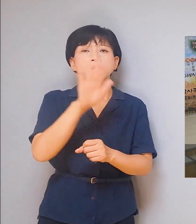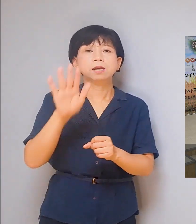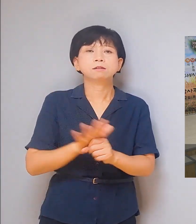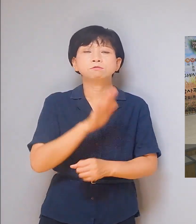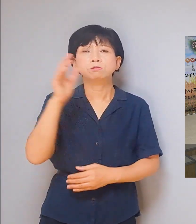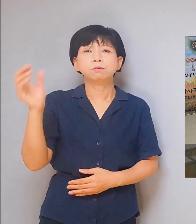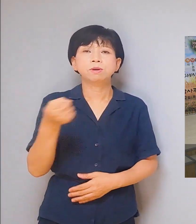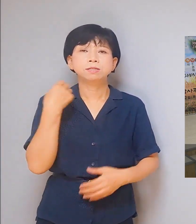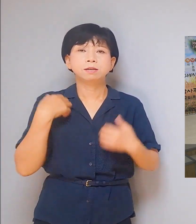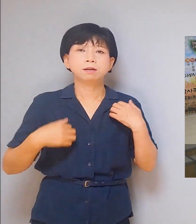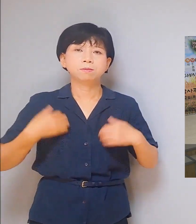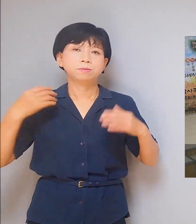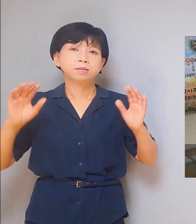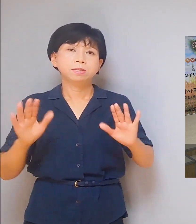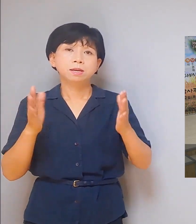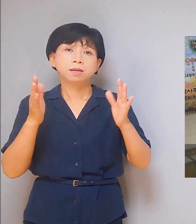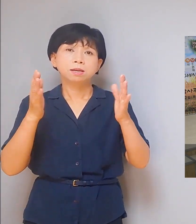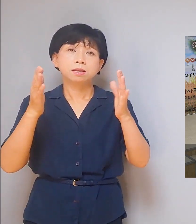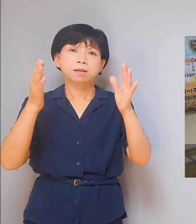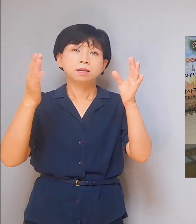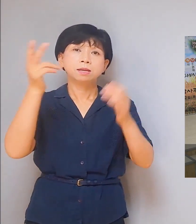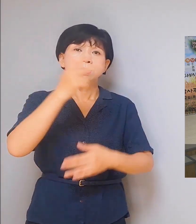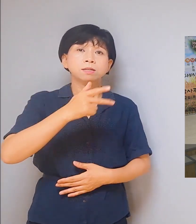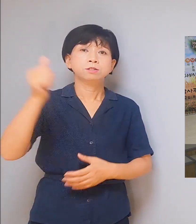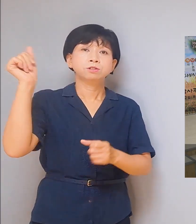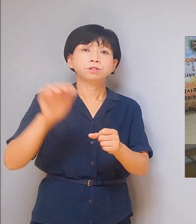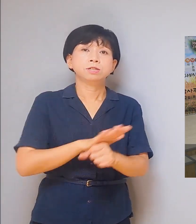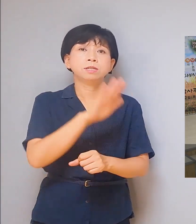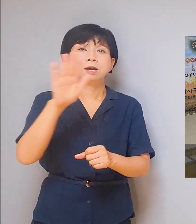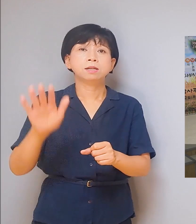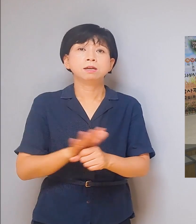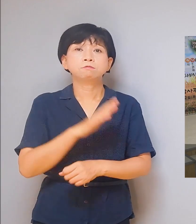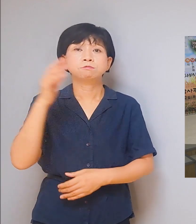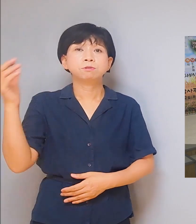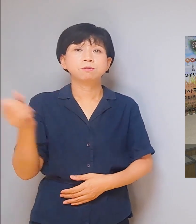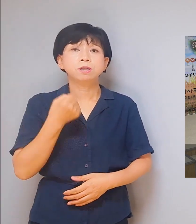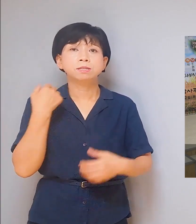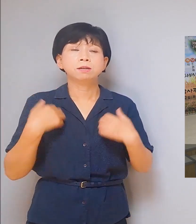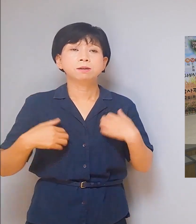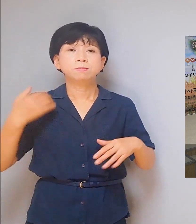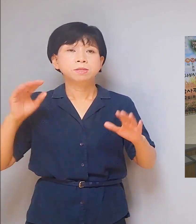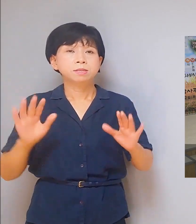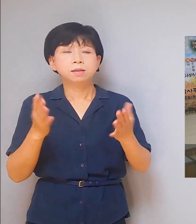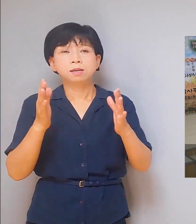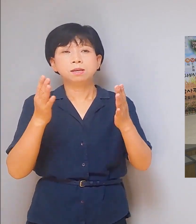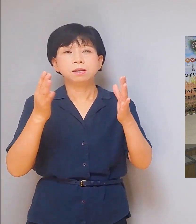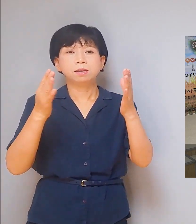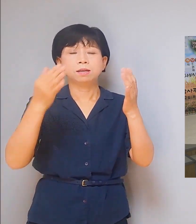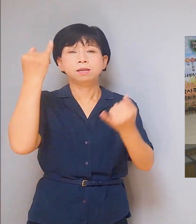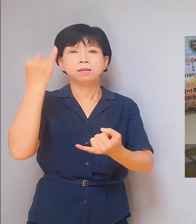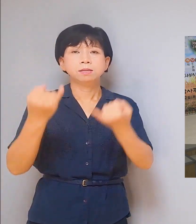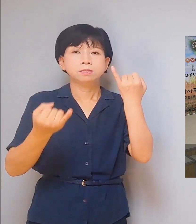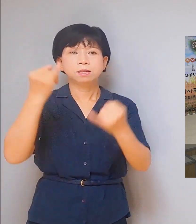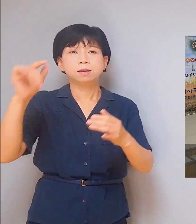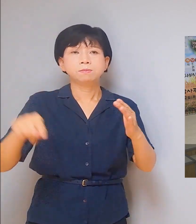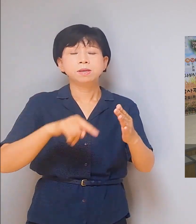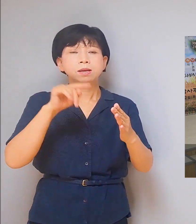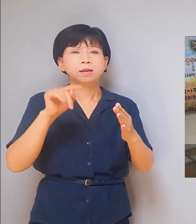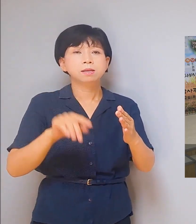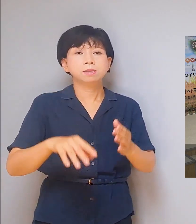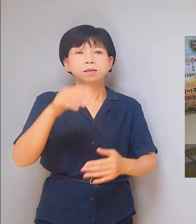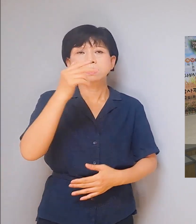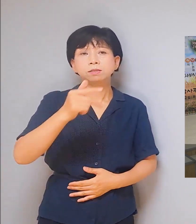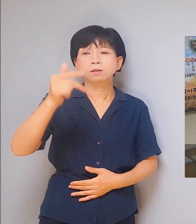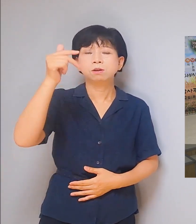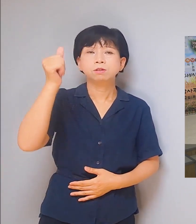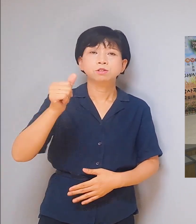환영합니다. 주의 사랑으로 우리 교회에서 성경책 드리겠습니다. 주의 사랑으로 환영합니다.